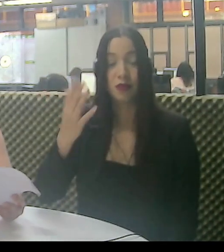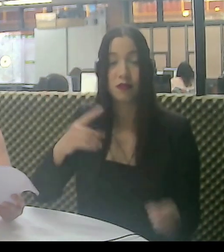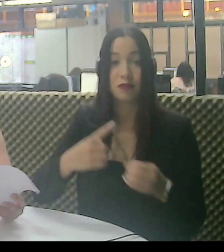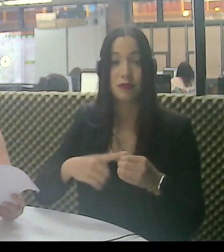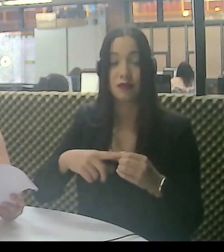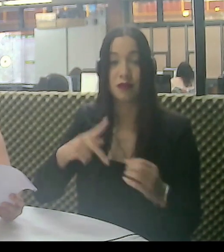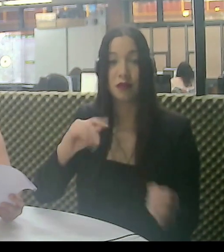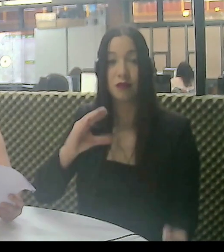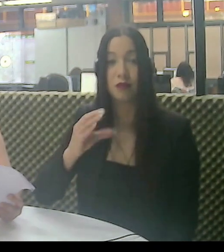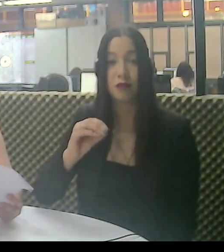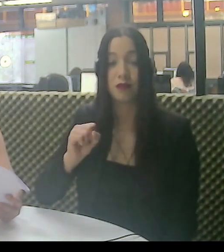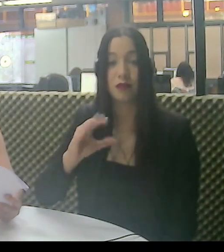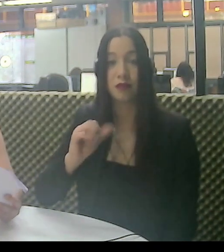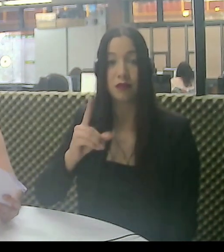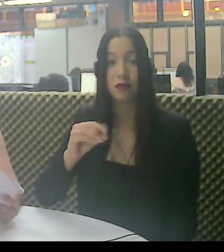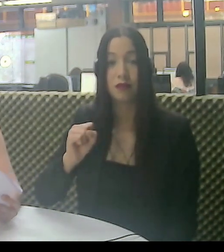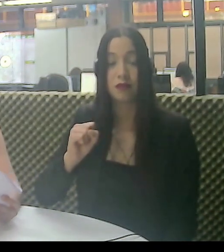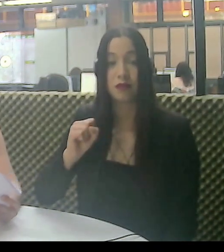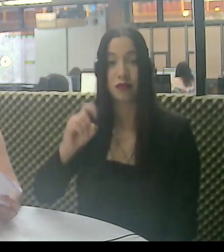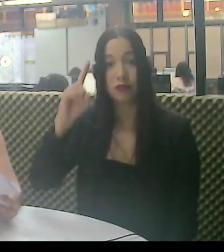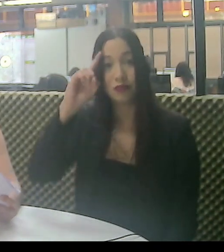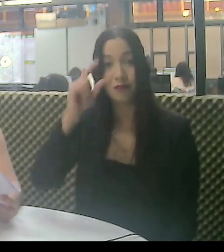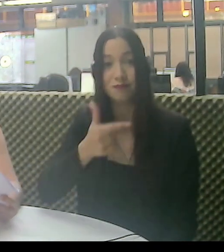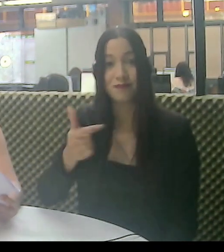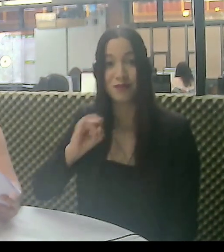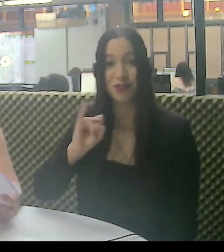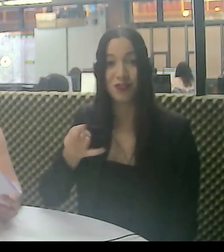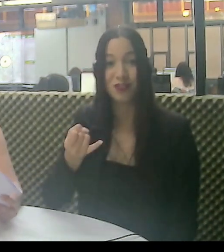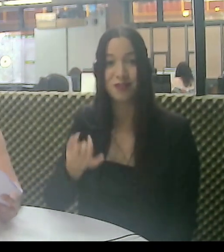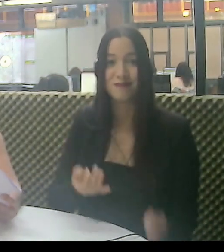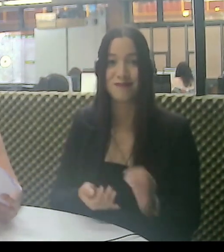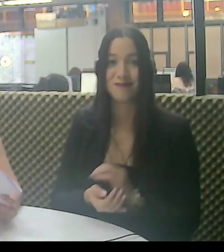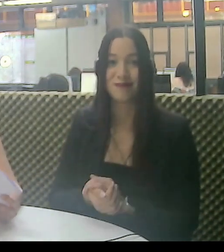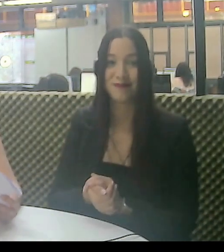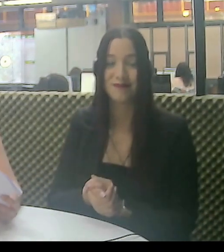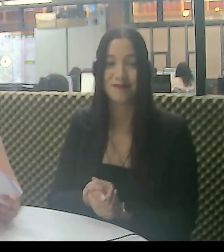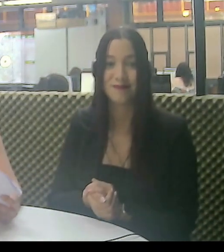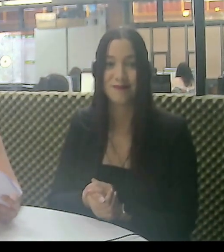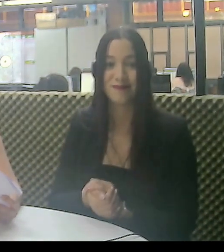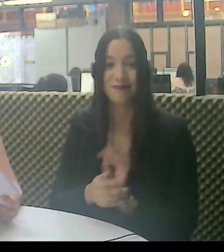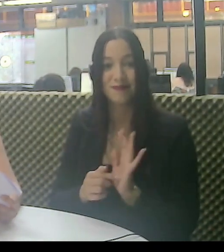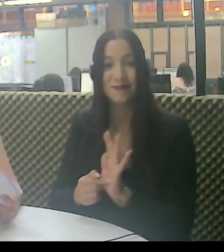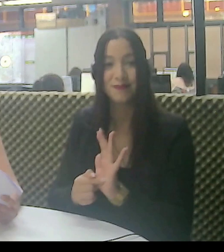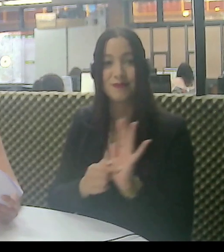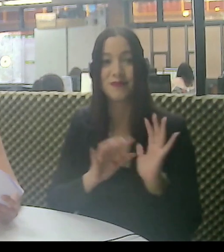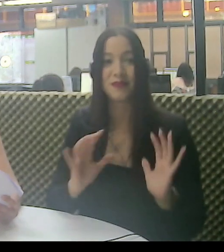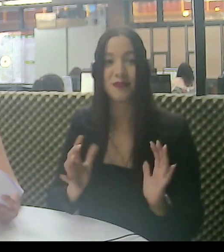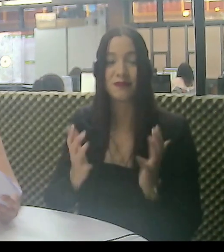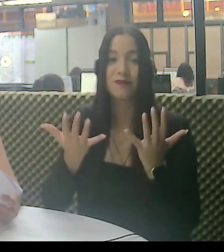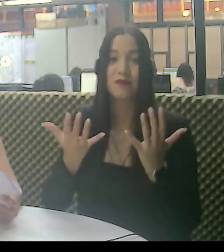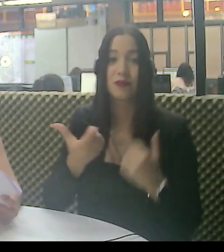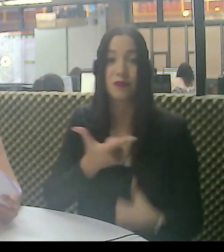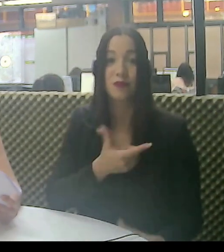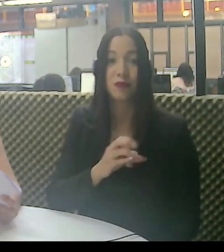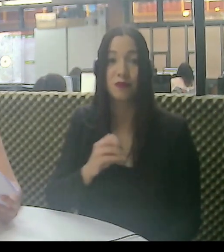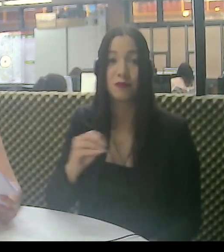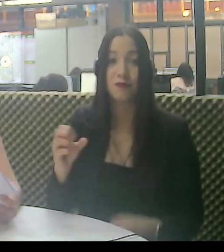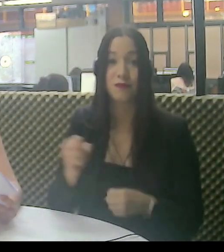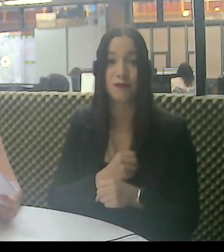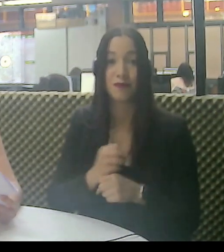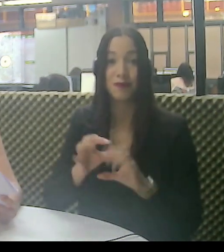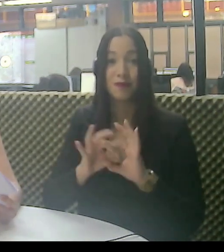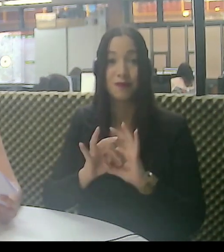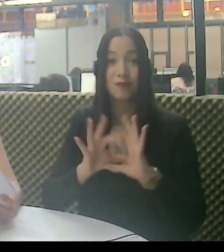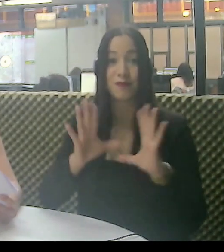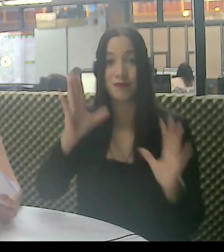Caldas no sul de Minas no dia 22 de janeiro exposição celebra Bicentenário da Independência